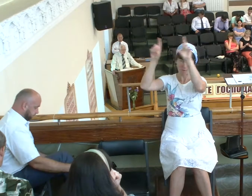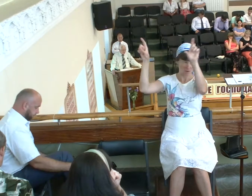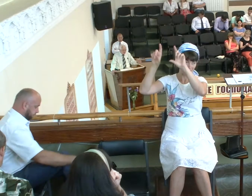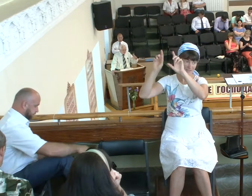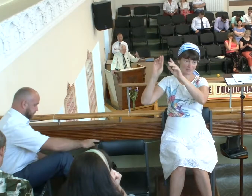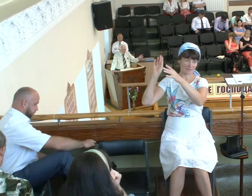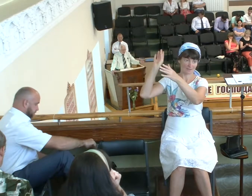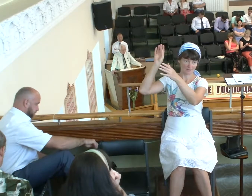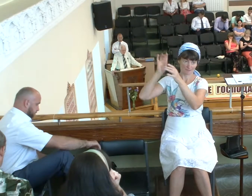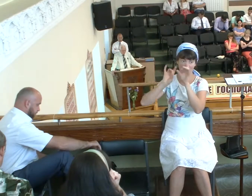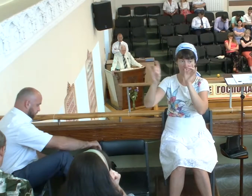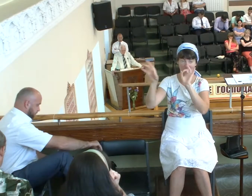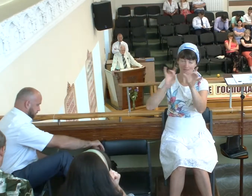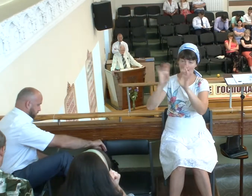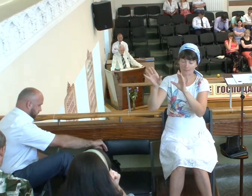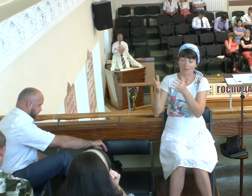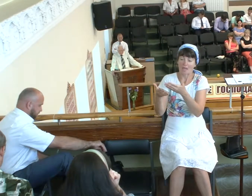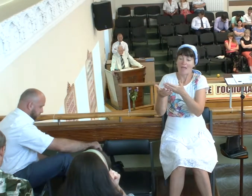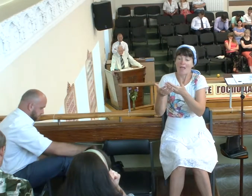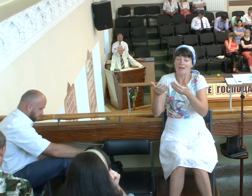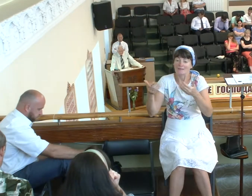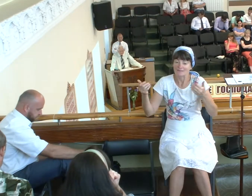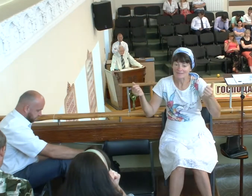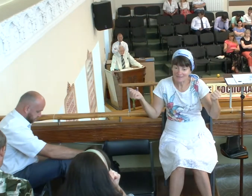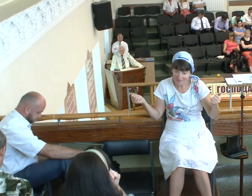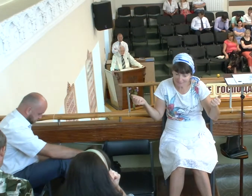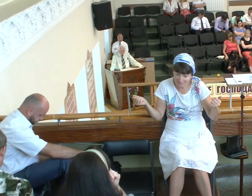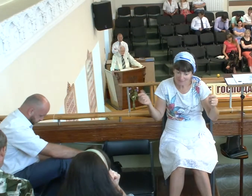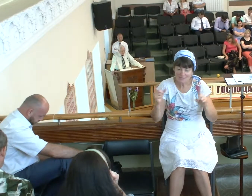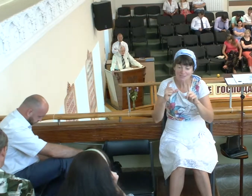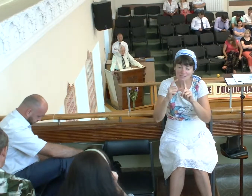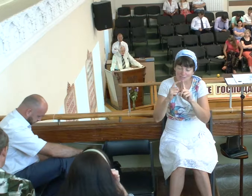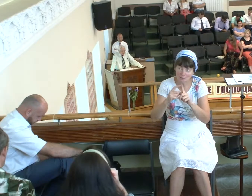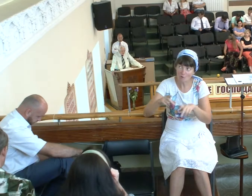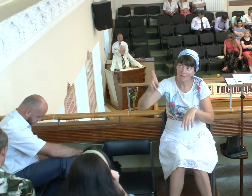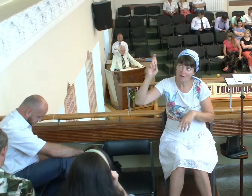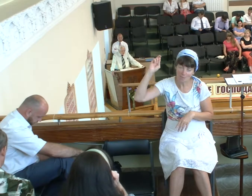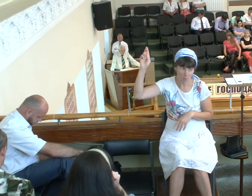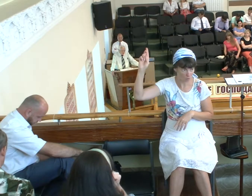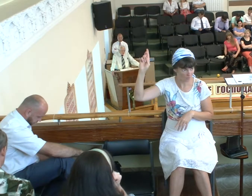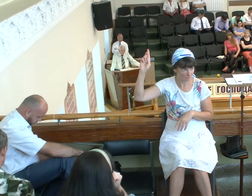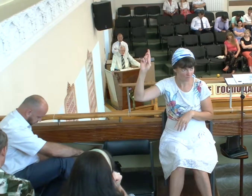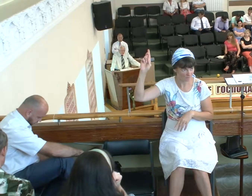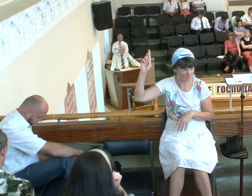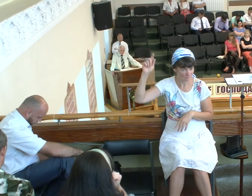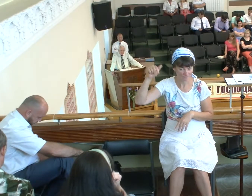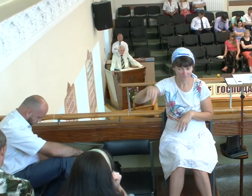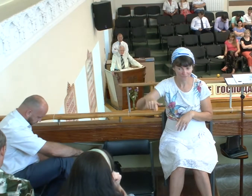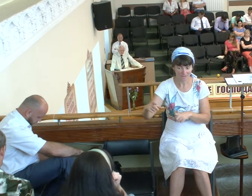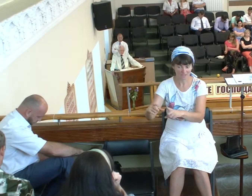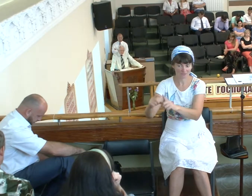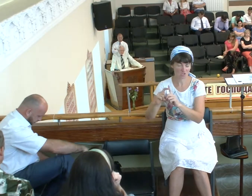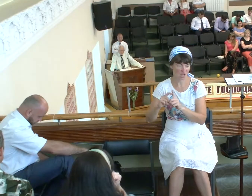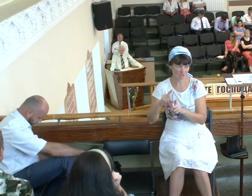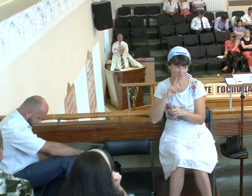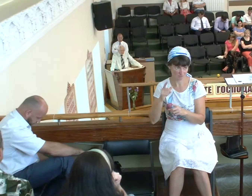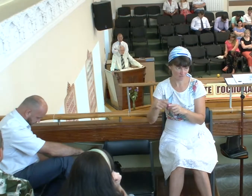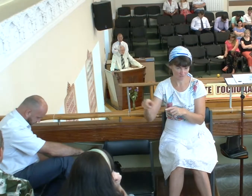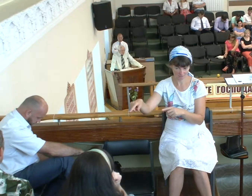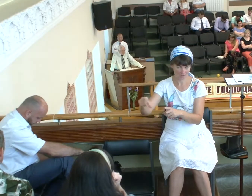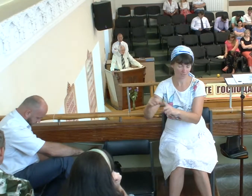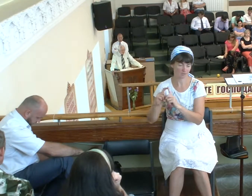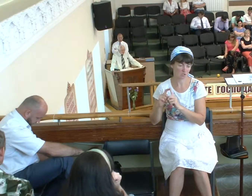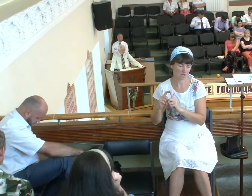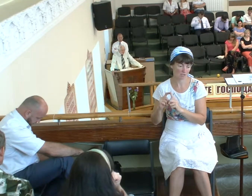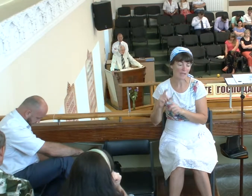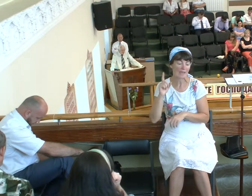там, если там будет место Писания, или там будет сказано, что мы христиане. Мы порой теряем,